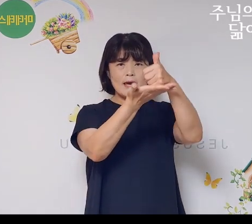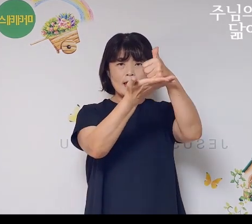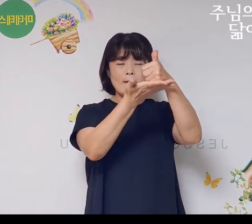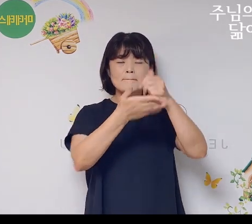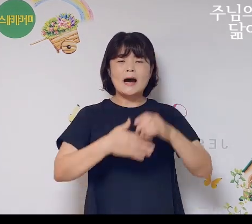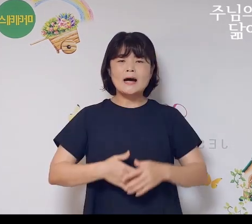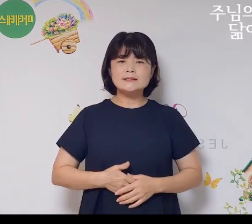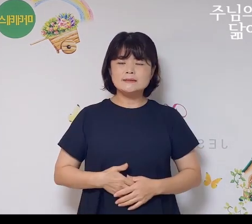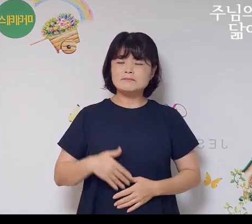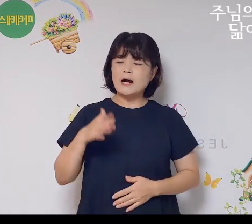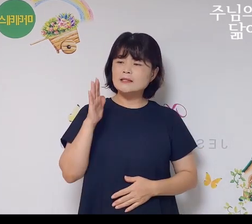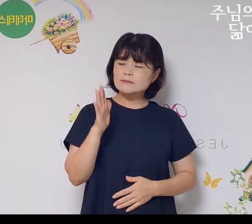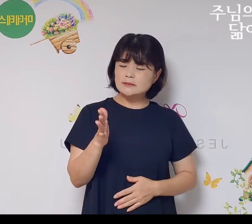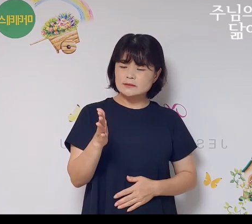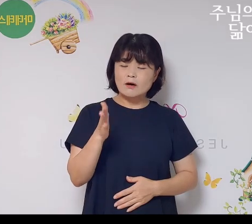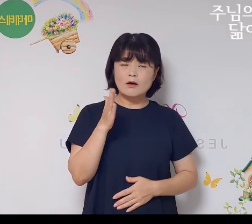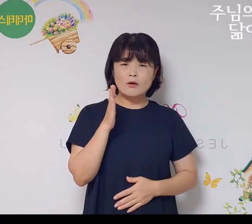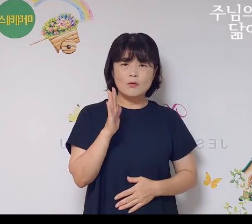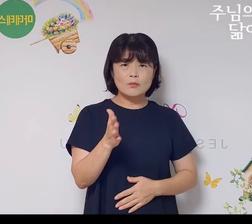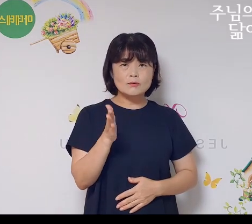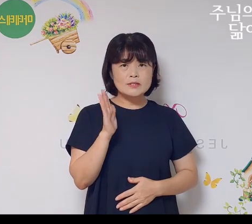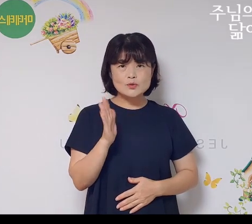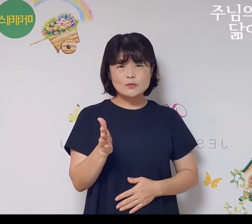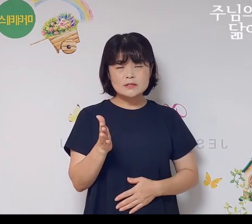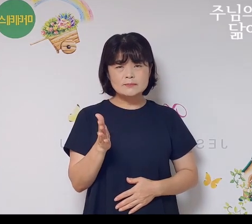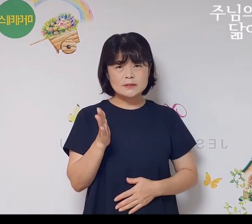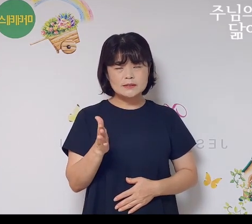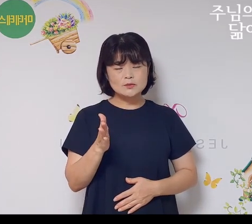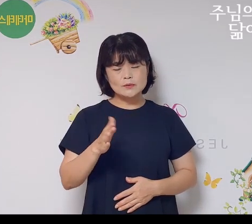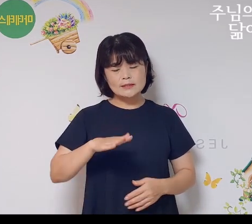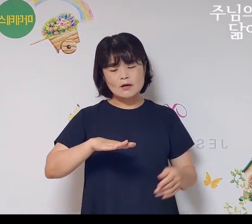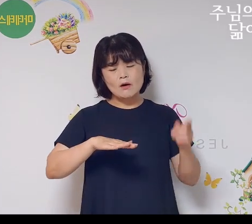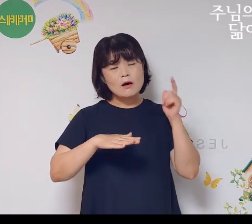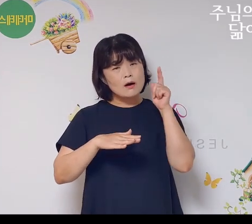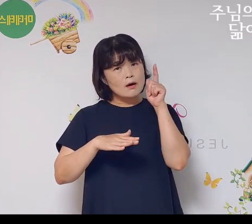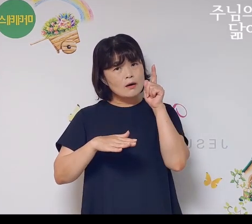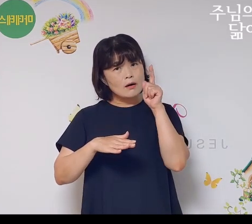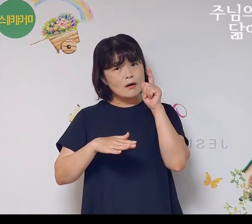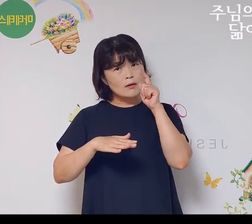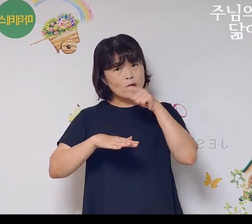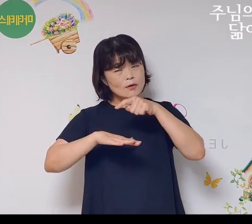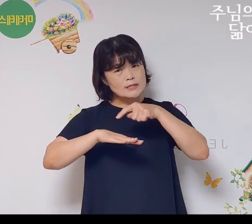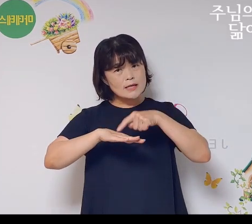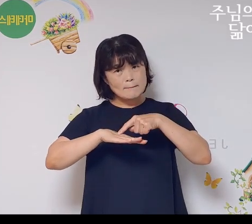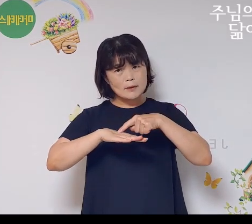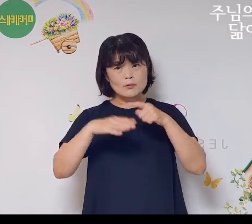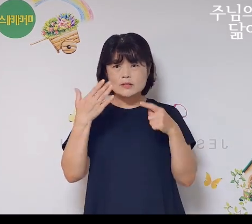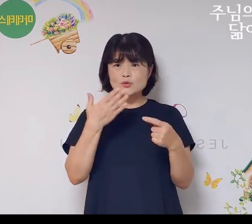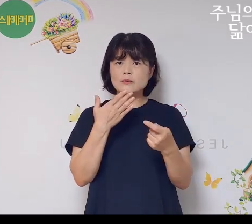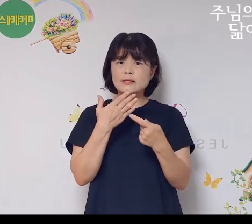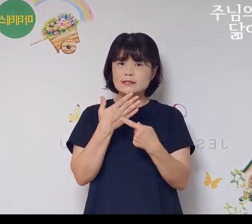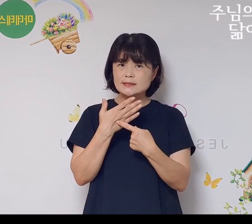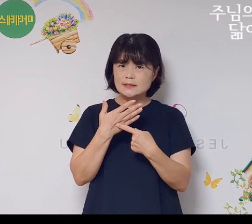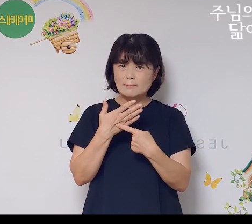주님의 마음은 왼손을 피신 손에서 겉을 한번, 왼손의 등을